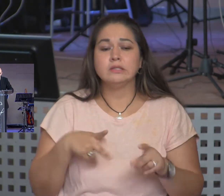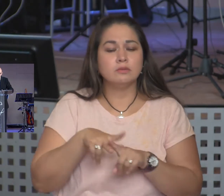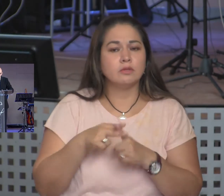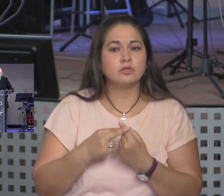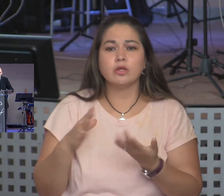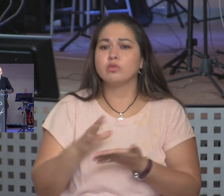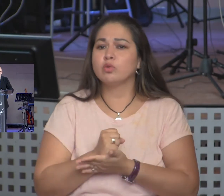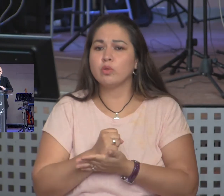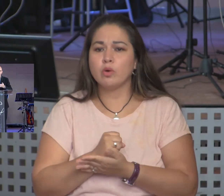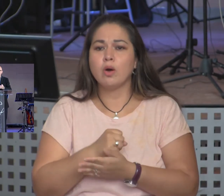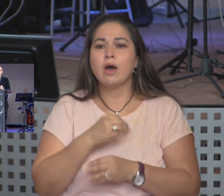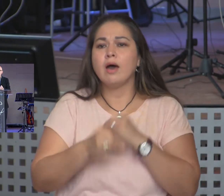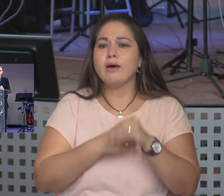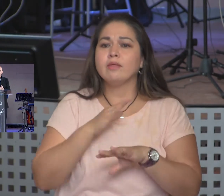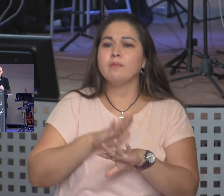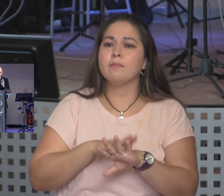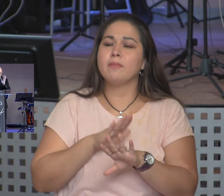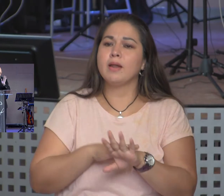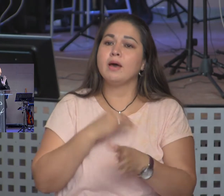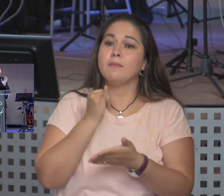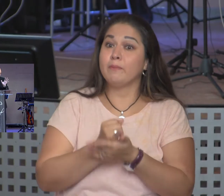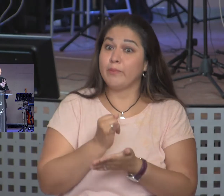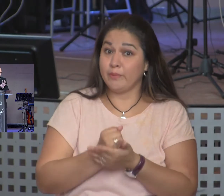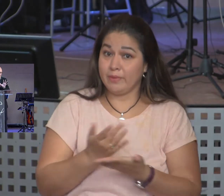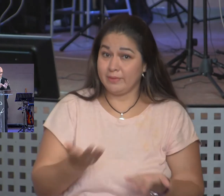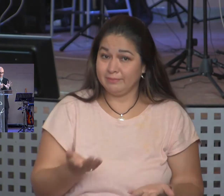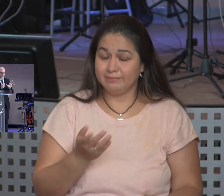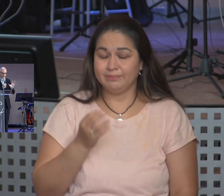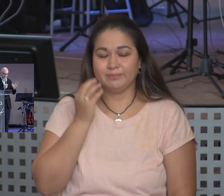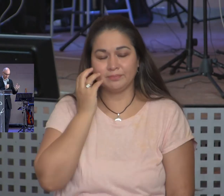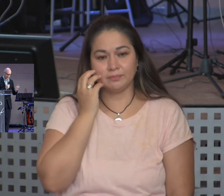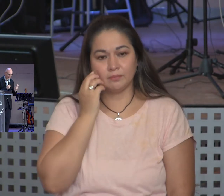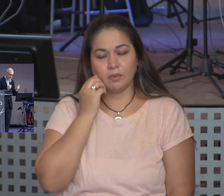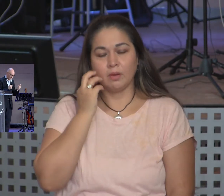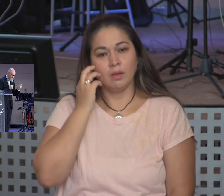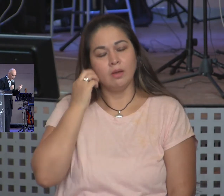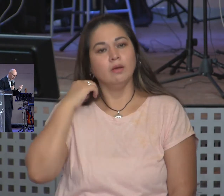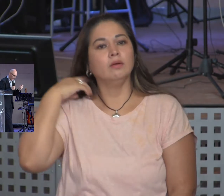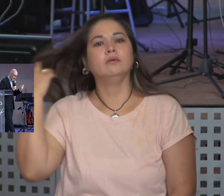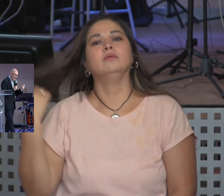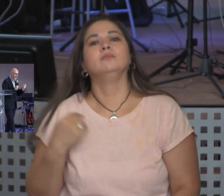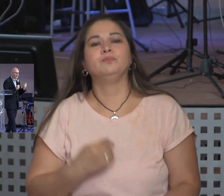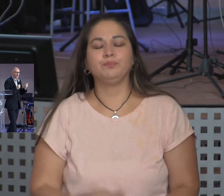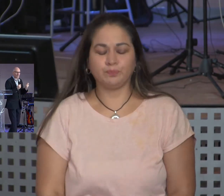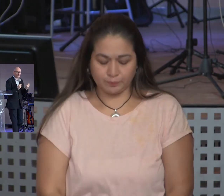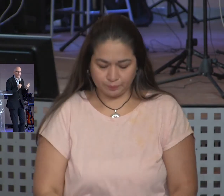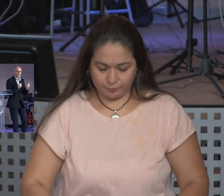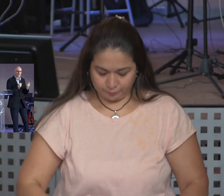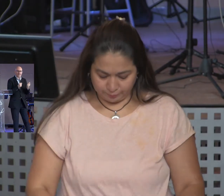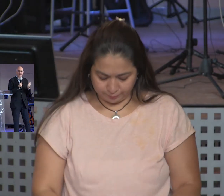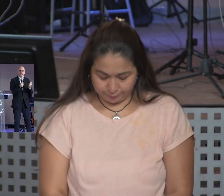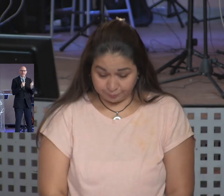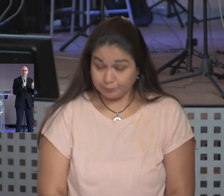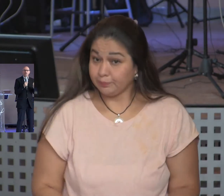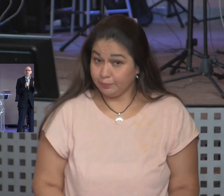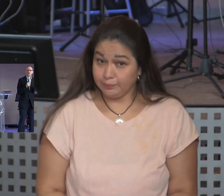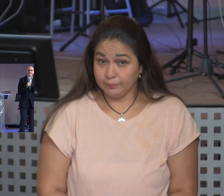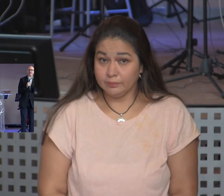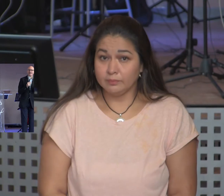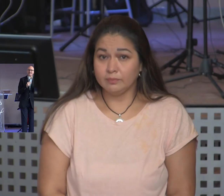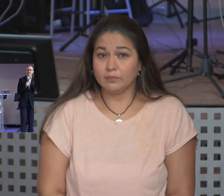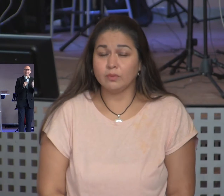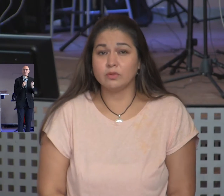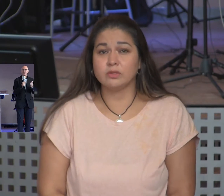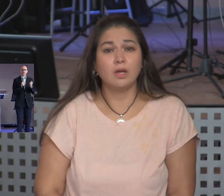vida. El asunto es que es el siguiente, quiero sacarlo de ahí. El pueblo no